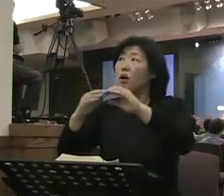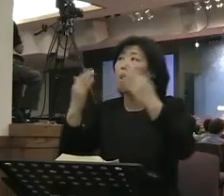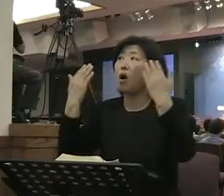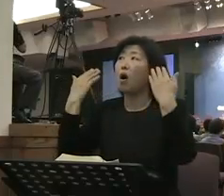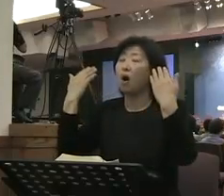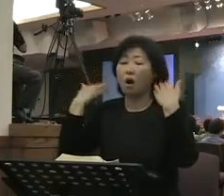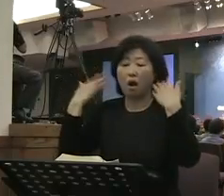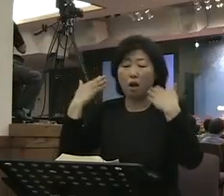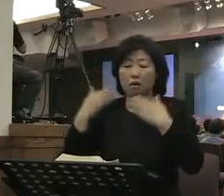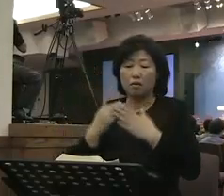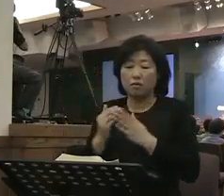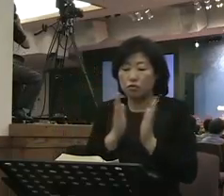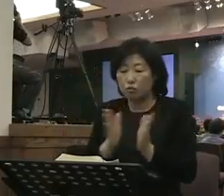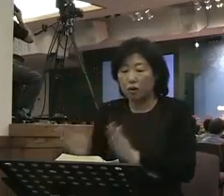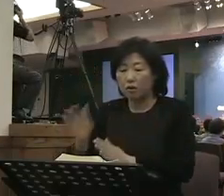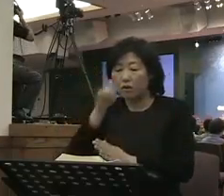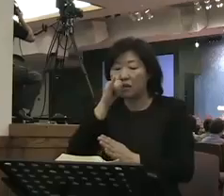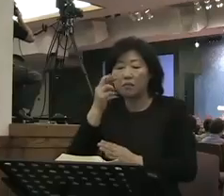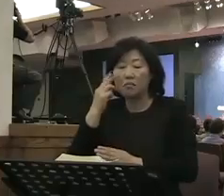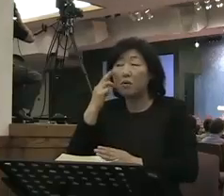이번 선교학교는 우리